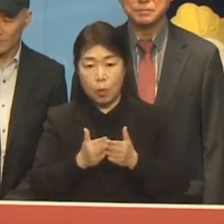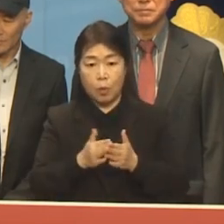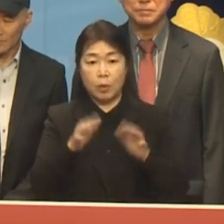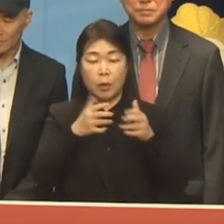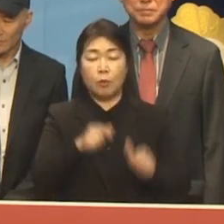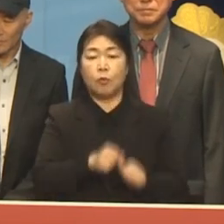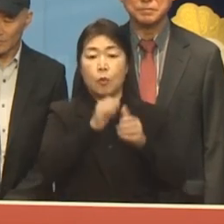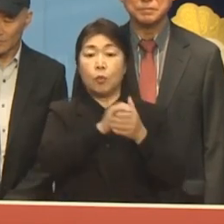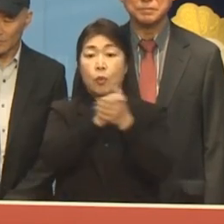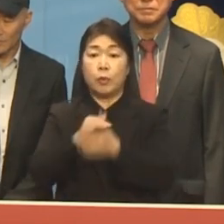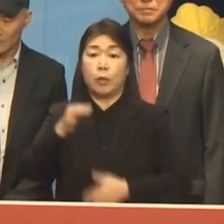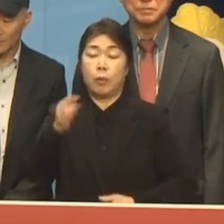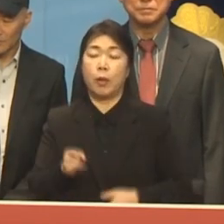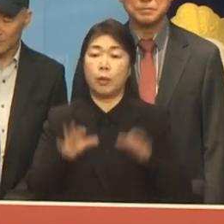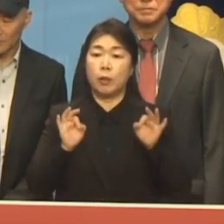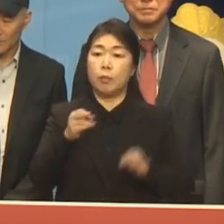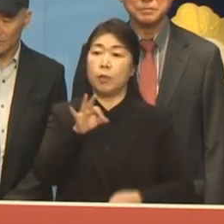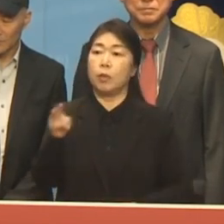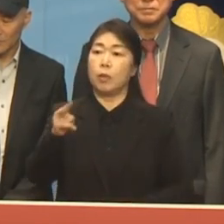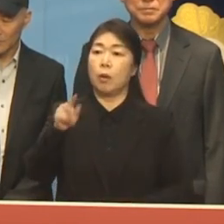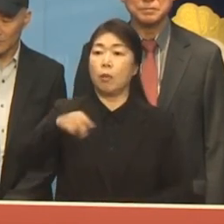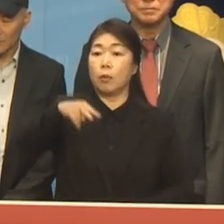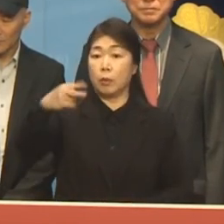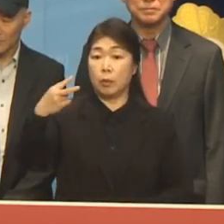육사총구국동지회 김영덕